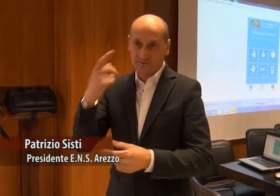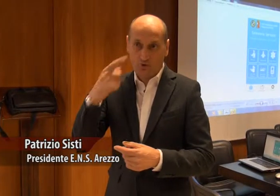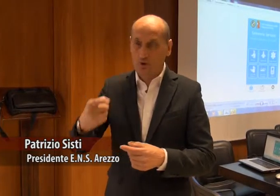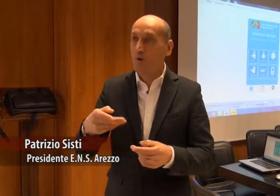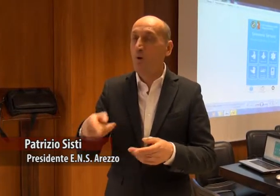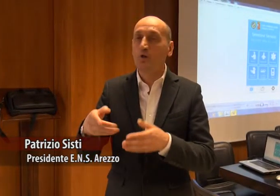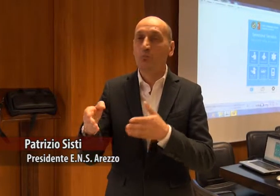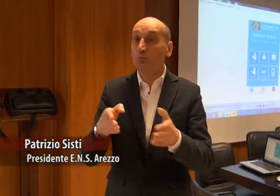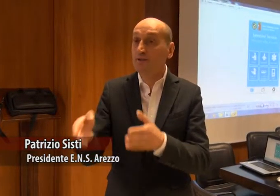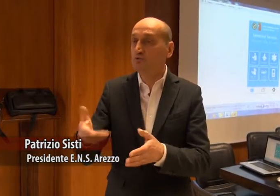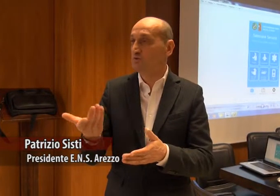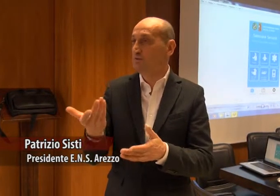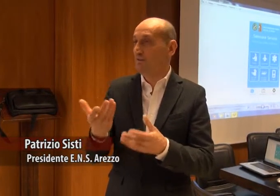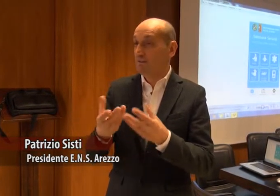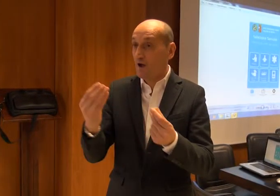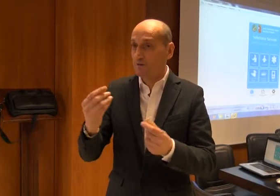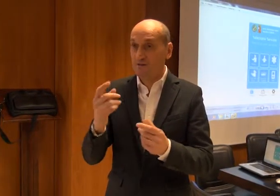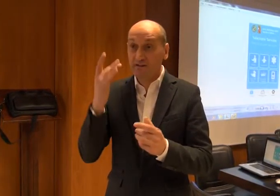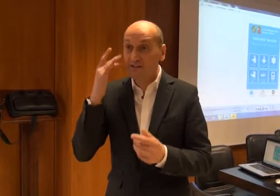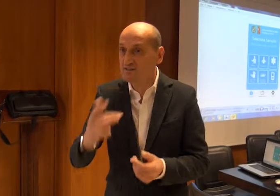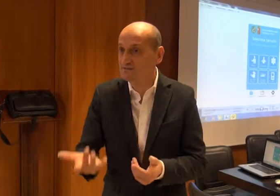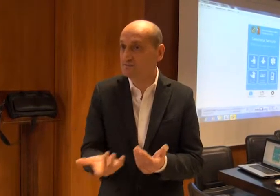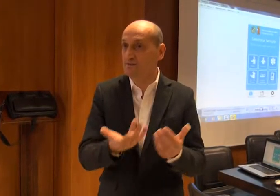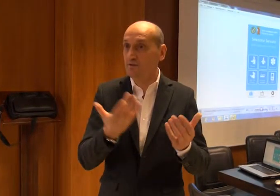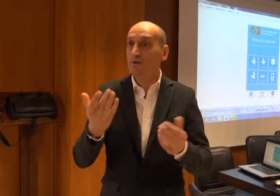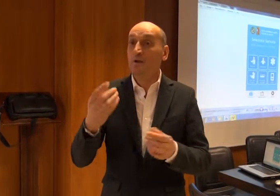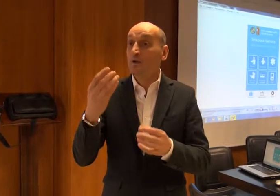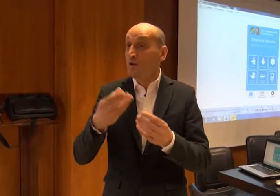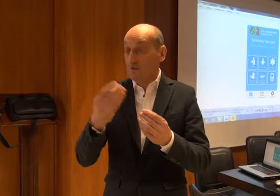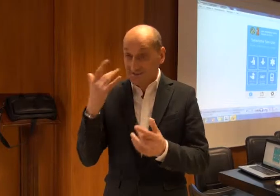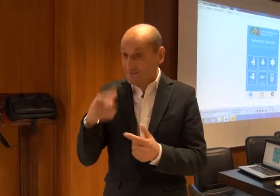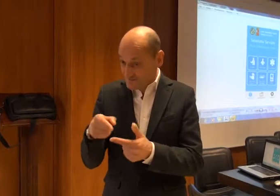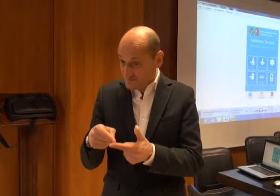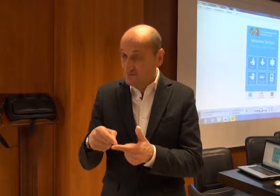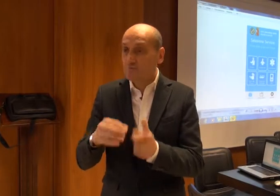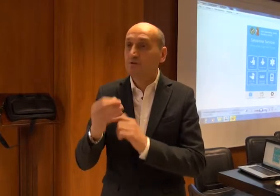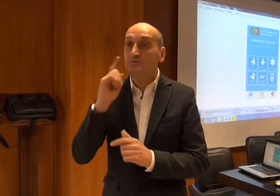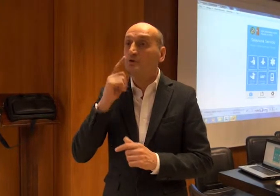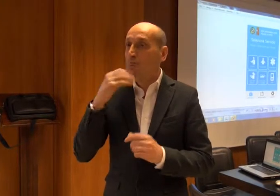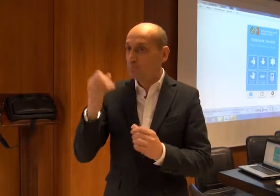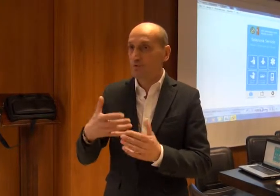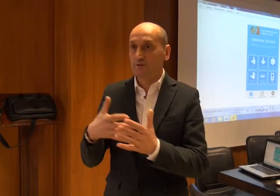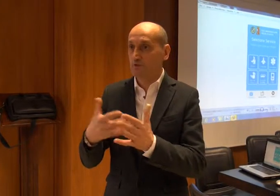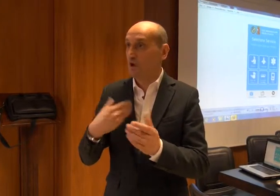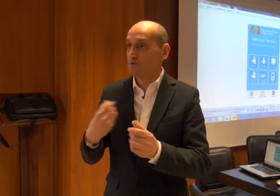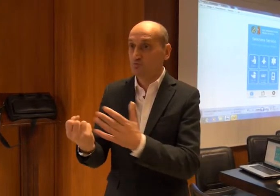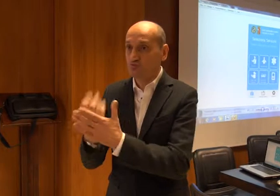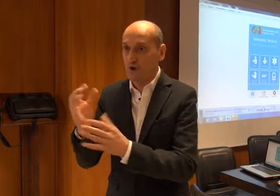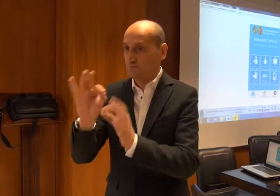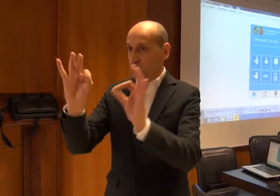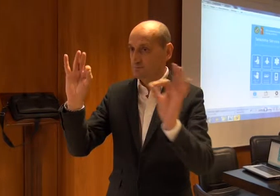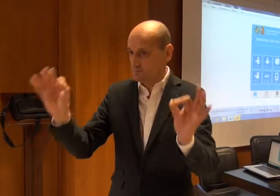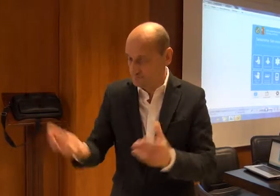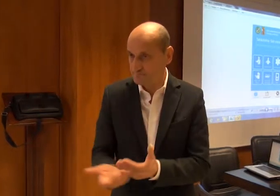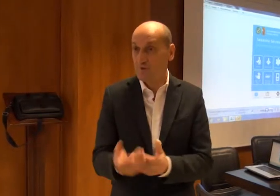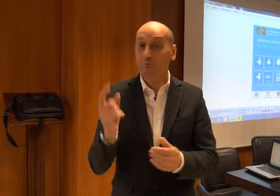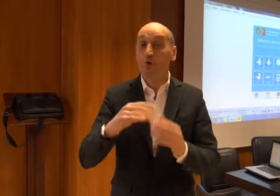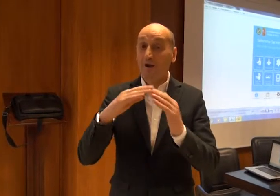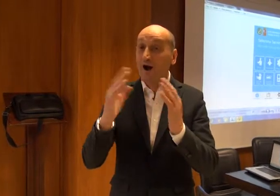emergenza nella vita quotidiana molto spesso le persone sorde in situazioni di rischio avevano bisogno di un aiuto esterno